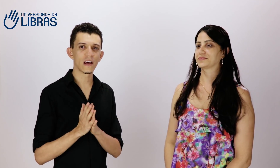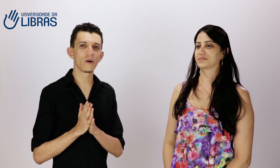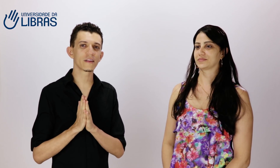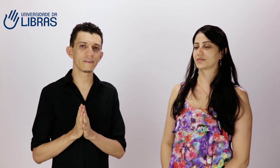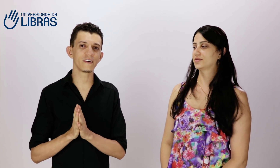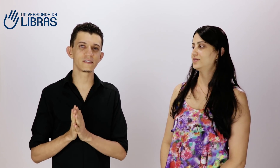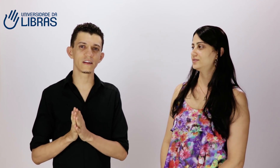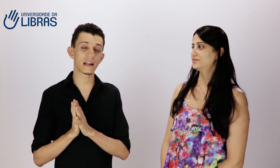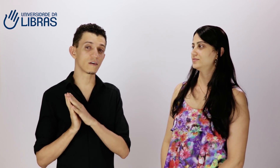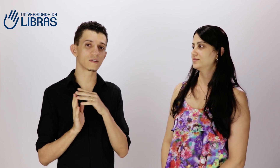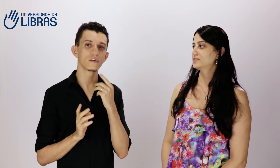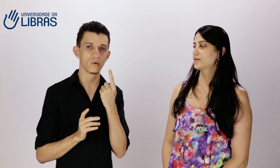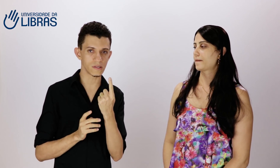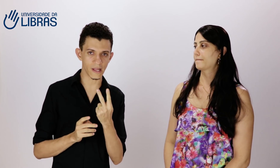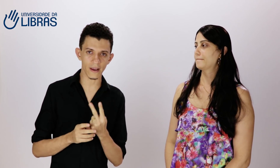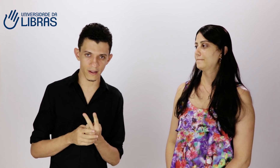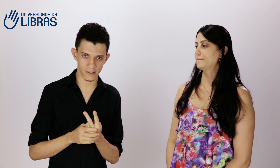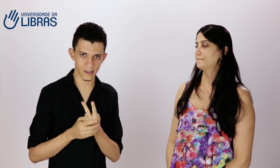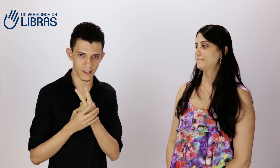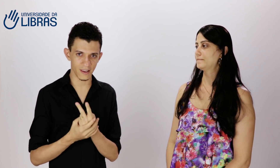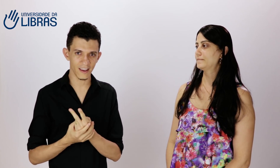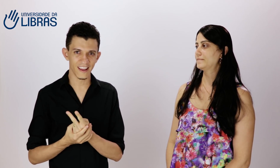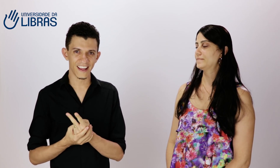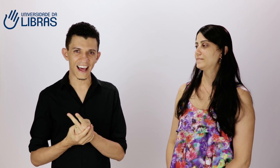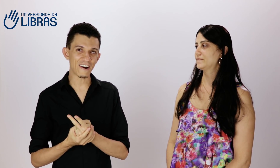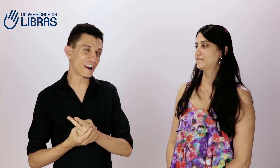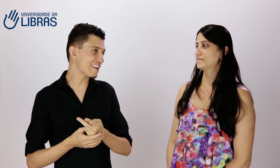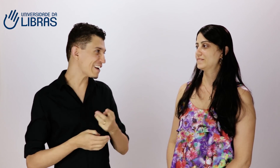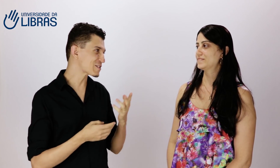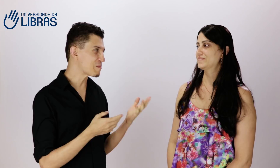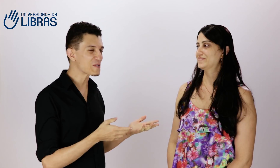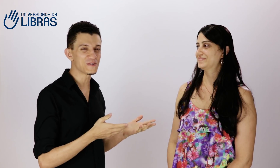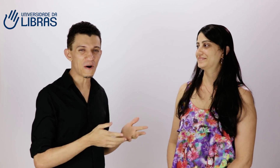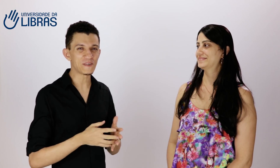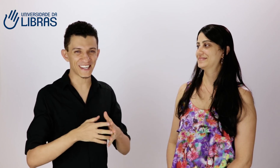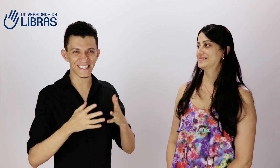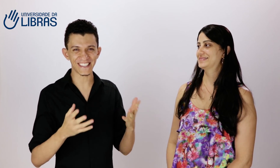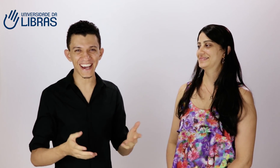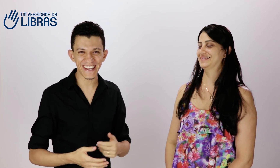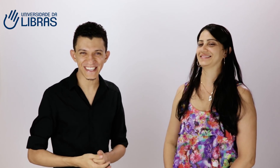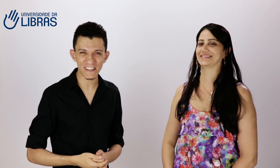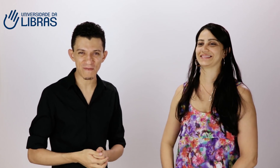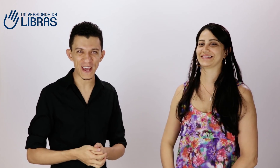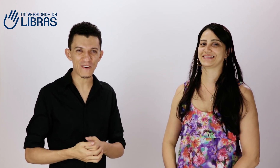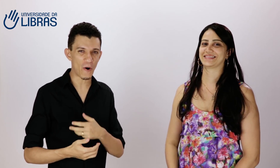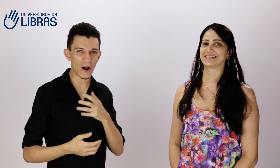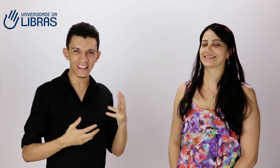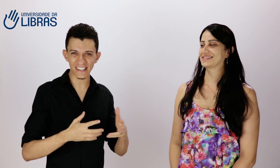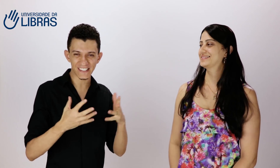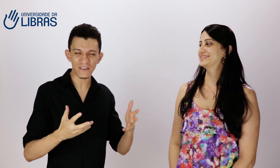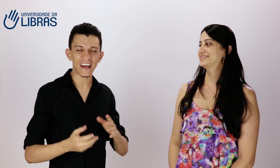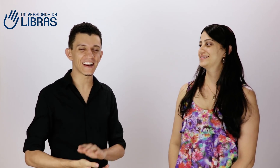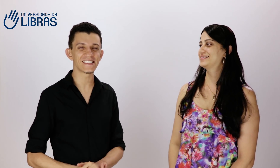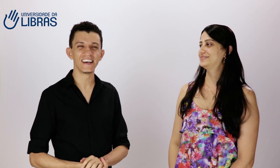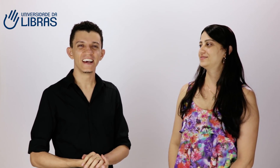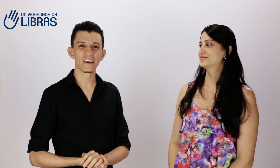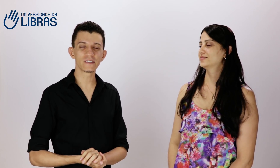a Luana está fazendo, ela está usando duas técnicas aqui. Agora ela vai descobrir os nomes dessas técnicas também, ou a descrição delas, que é o